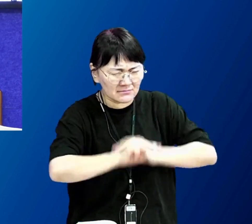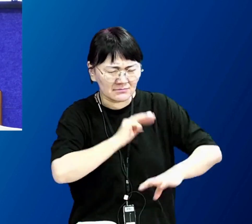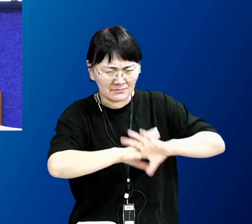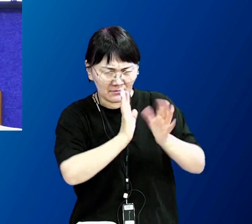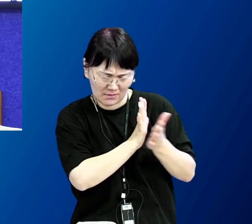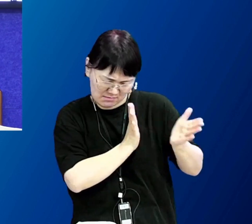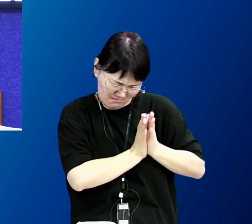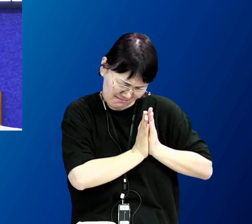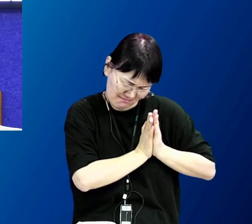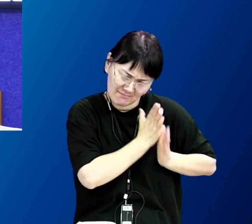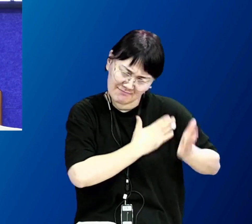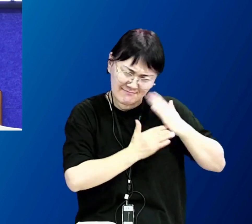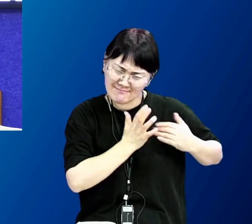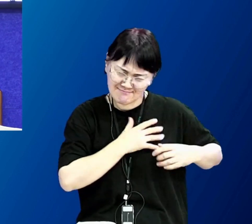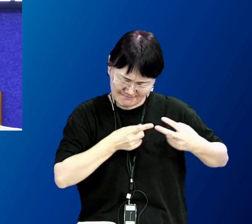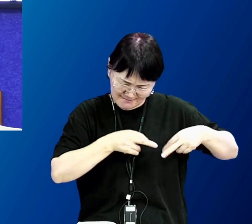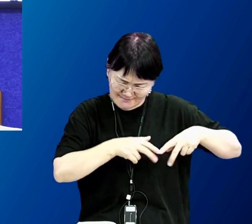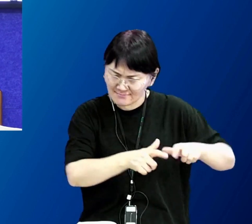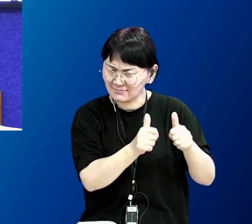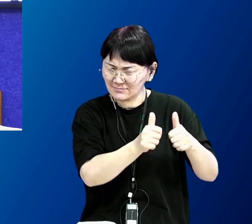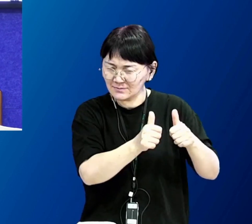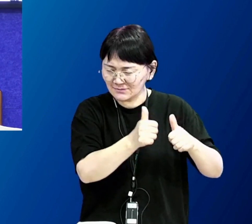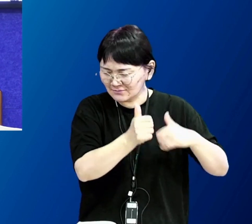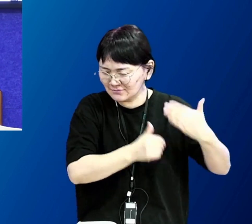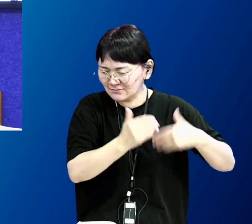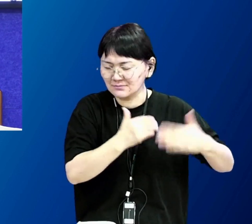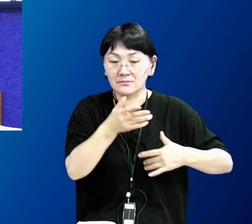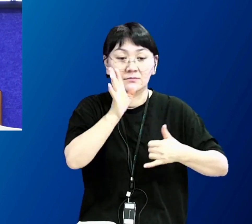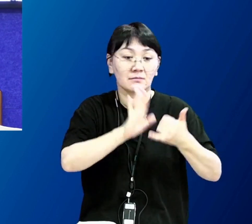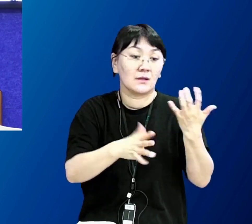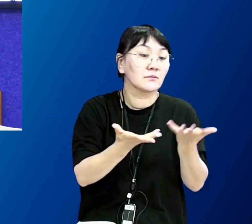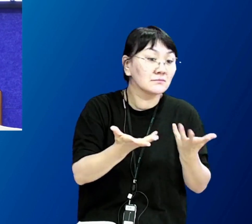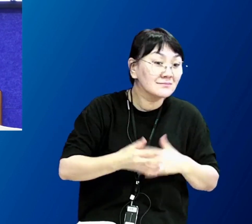хайрладаг байсан. Гэвч яасан бэл?